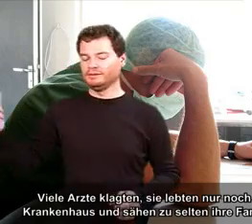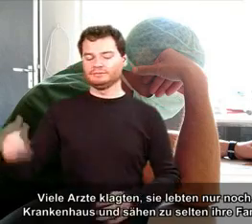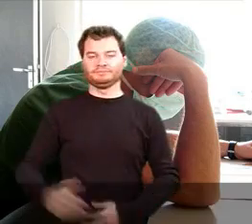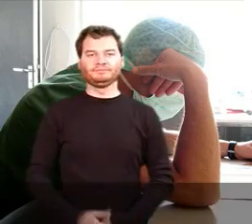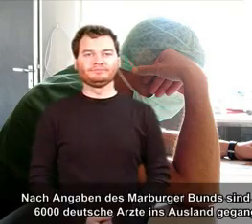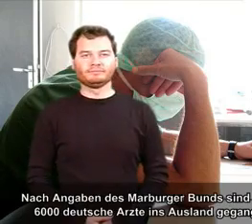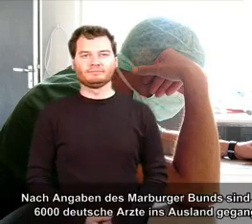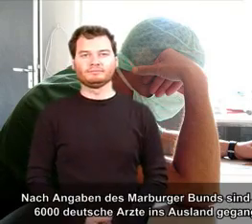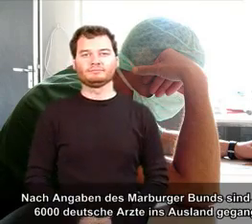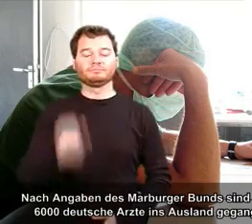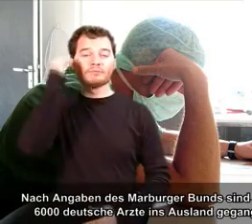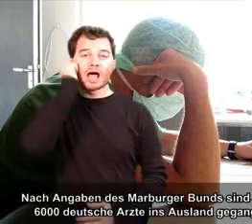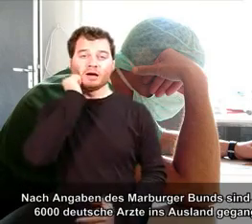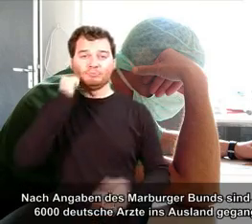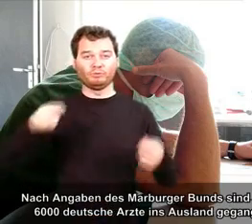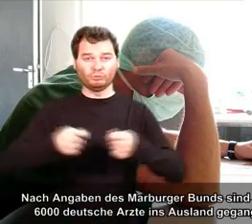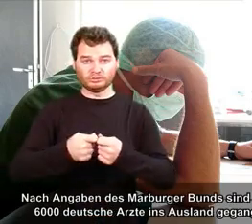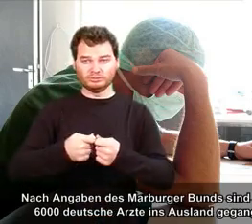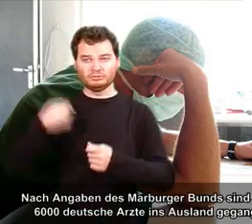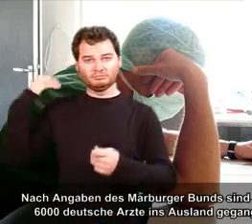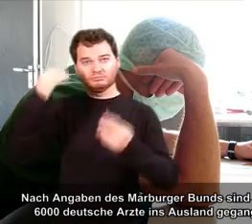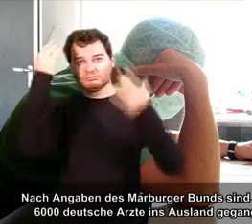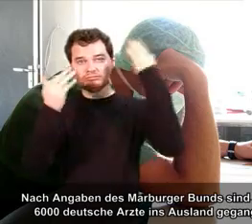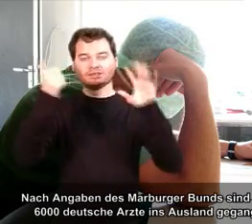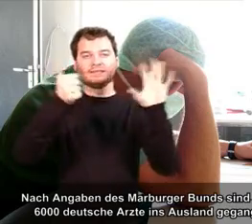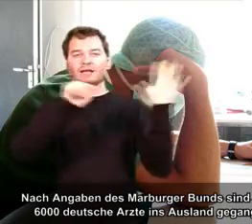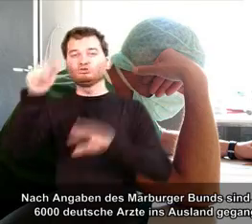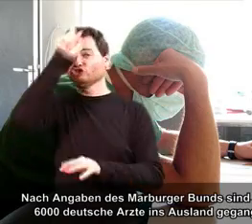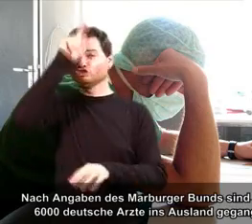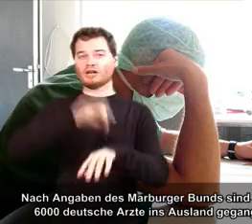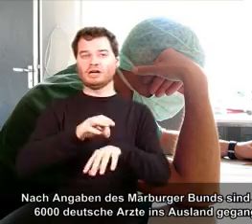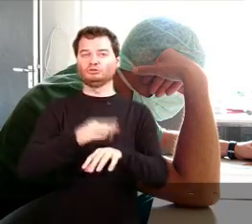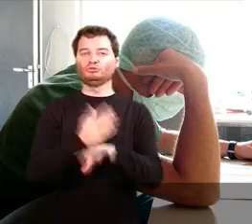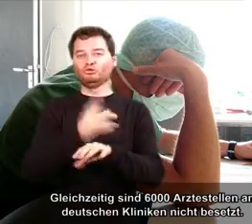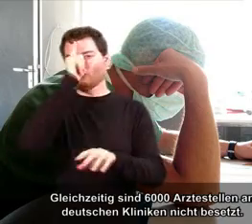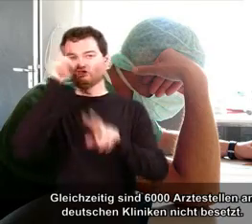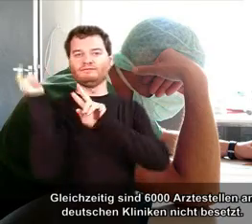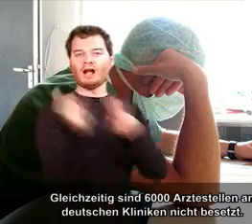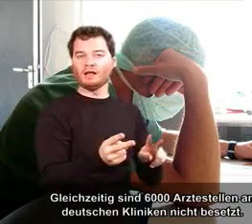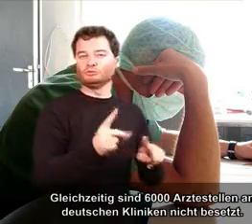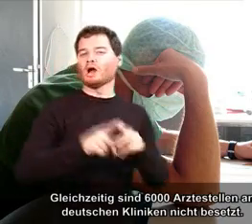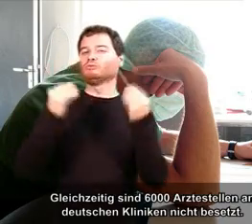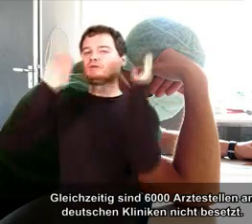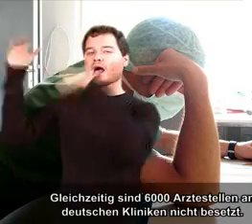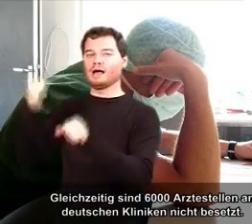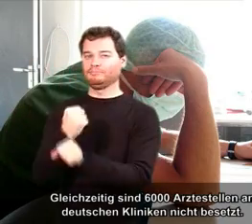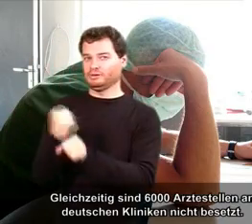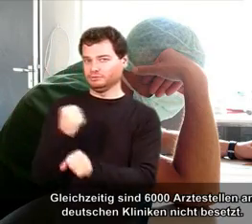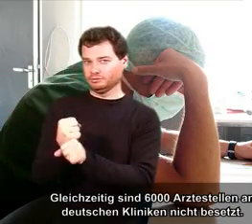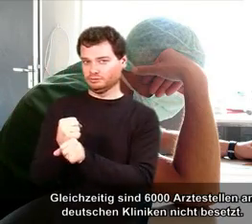selten ihre Familien. Nach Angaben des Marburger Bunds sind schon 6.000 deutsche Ärzte ins Ausland gegangen. Gleichzeitig sind